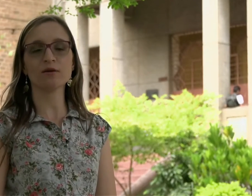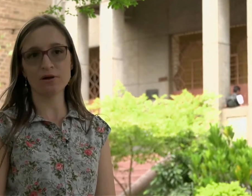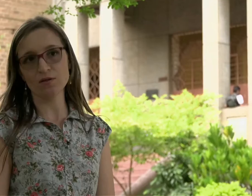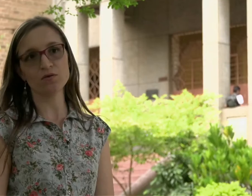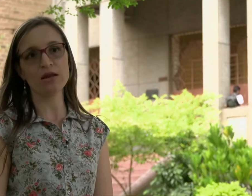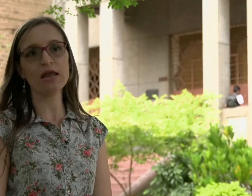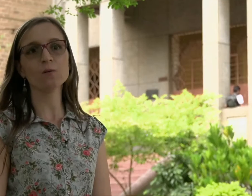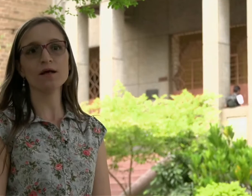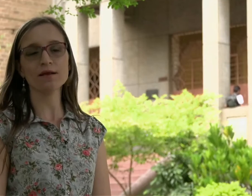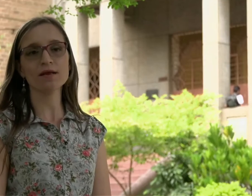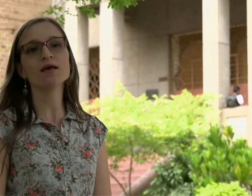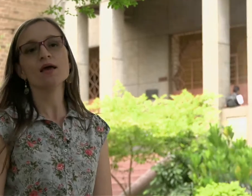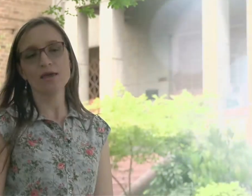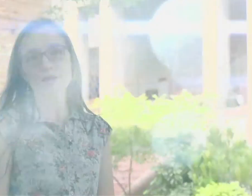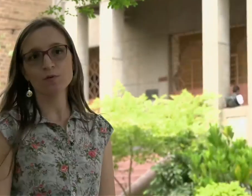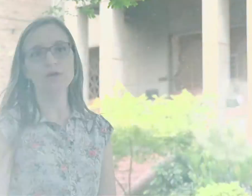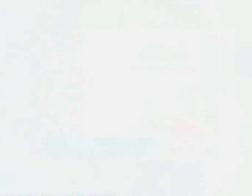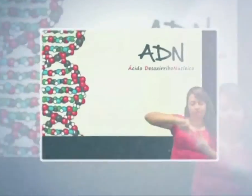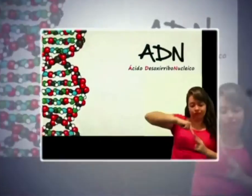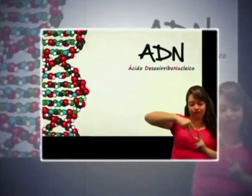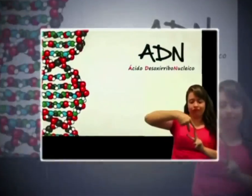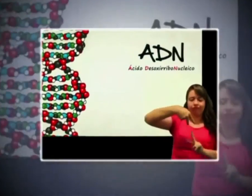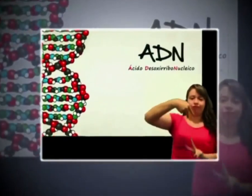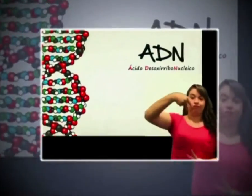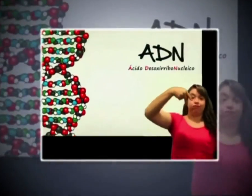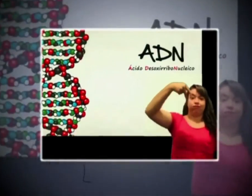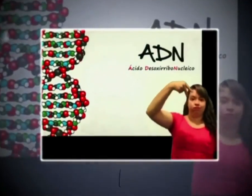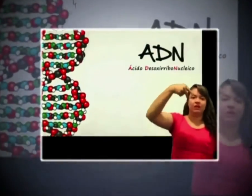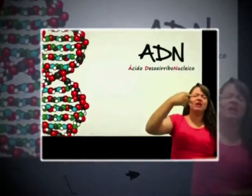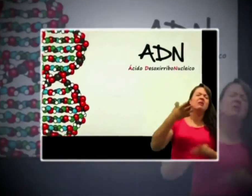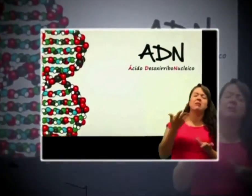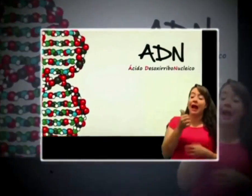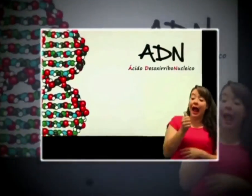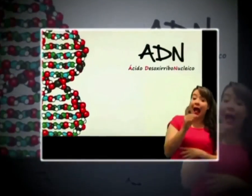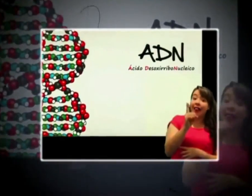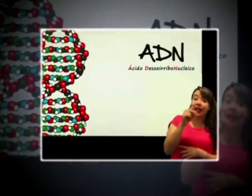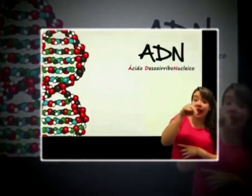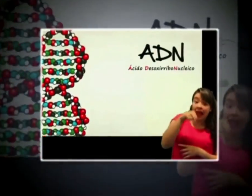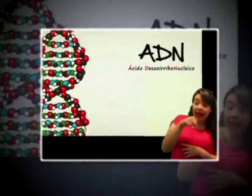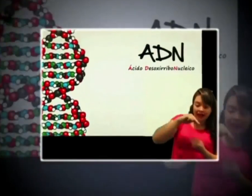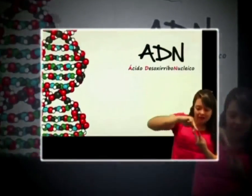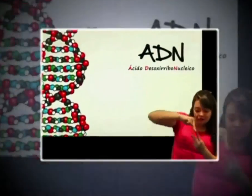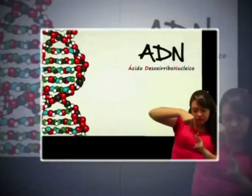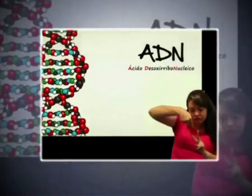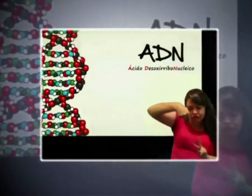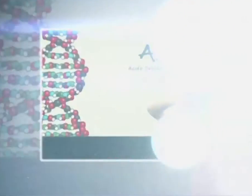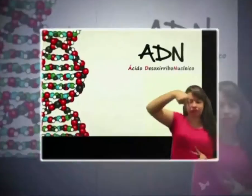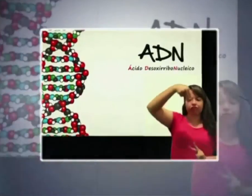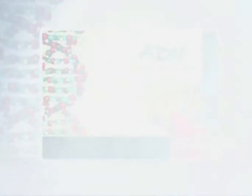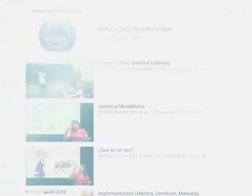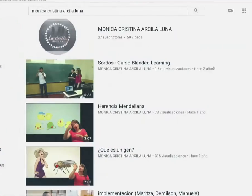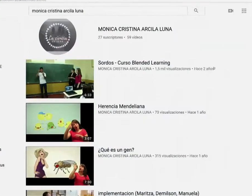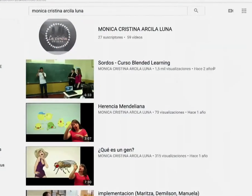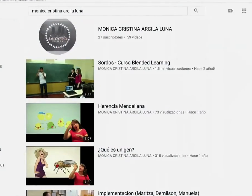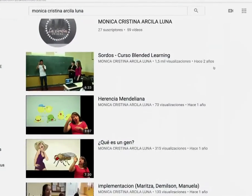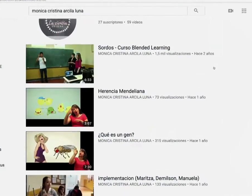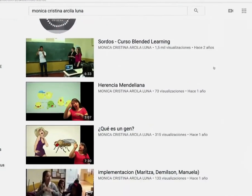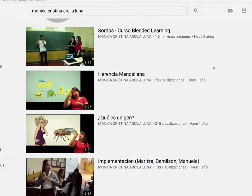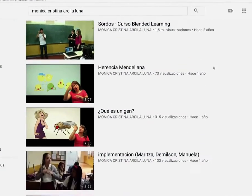interpretación en lengua de señas y a disponerlos en diferentes canales. Los dispusimos en YouTube, en